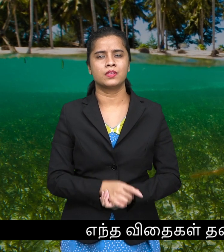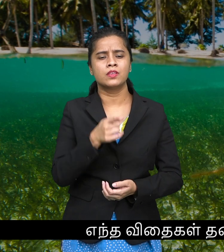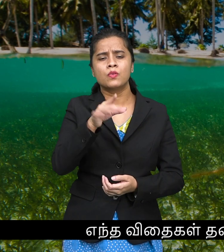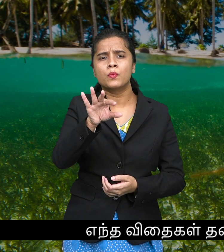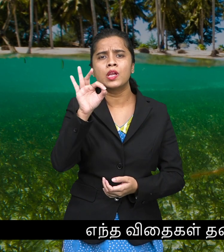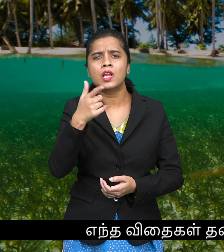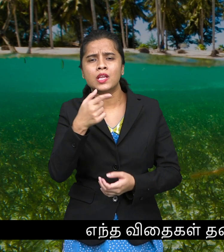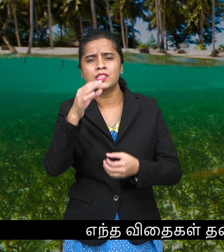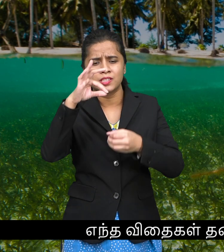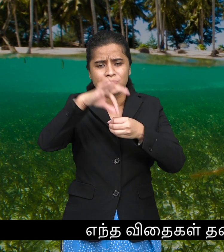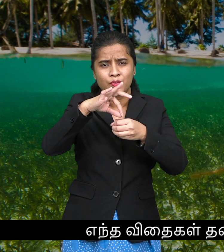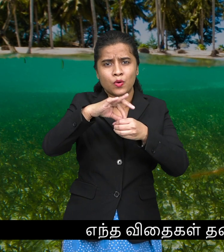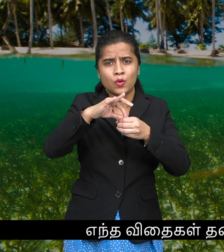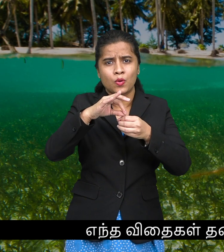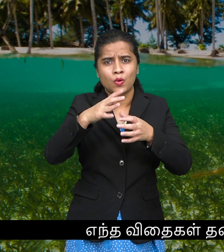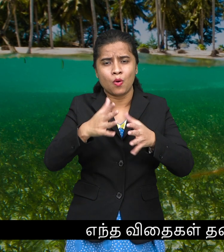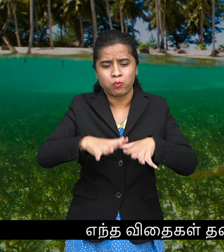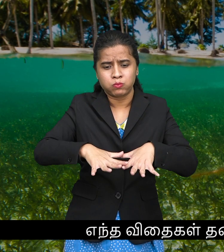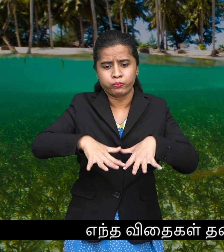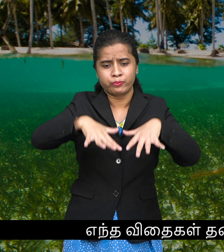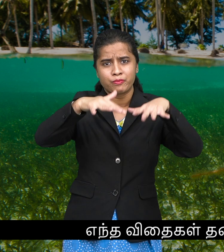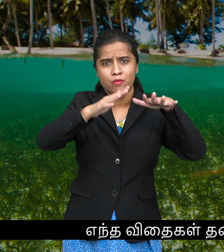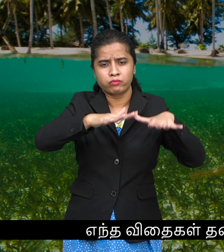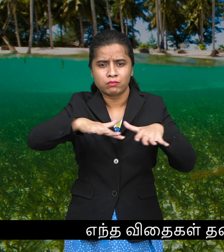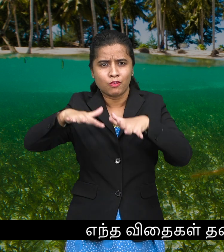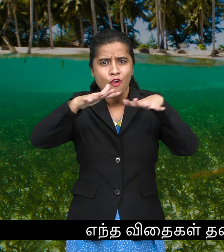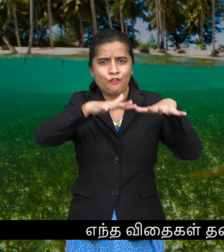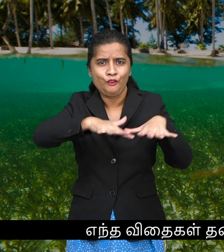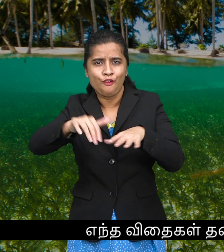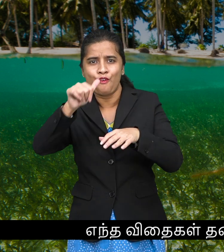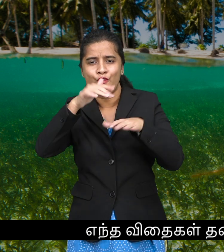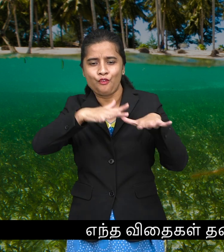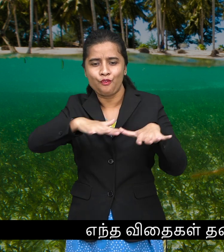இந்த விதைகள் தண்ணீரில் மிதக்க முடியும்.